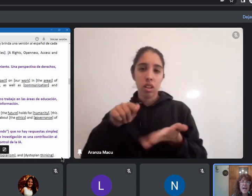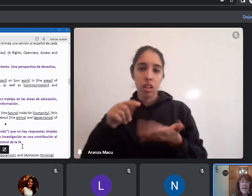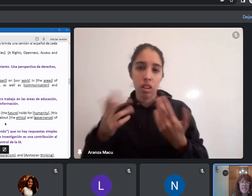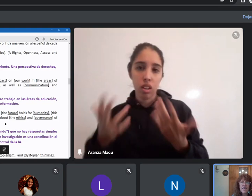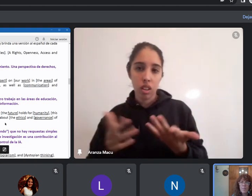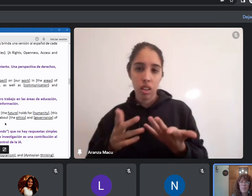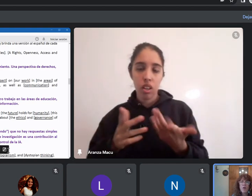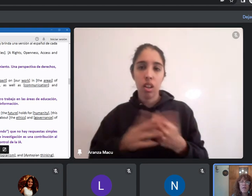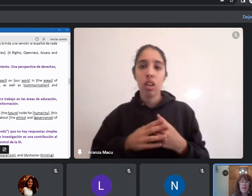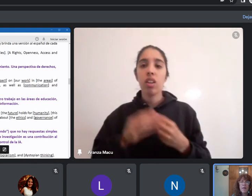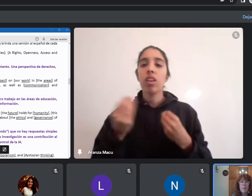hay.